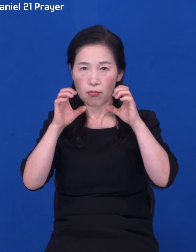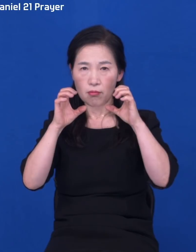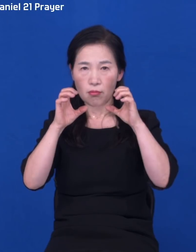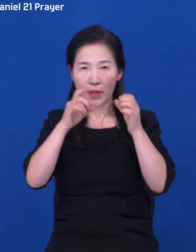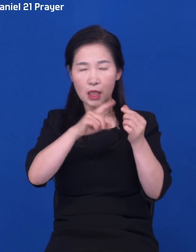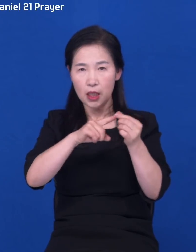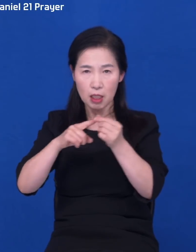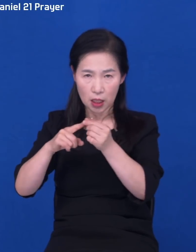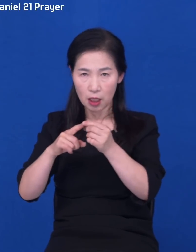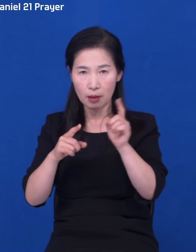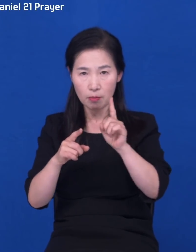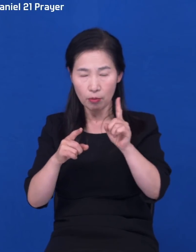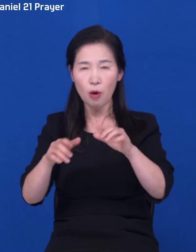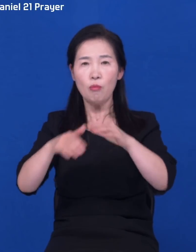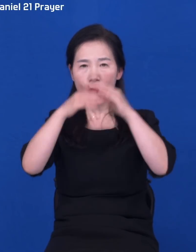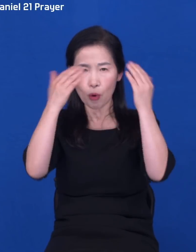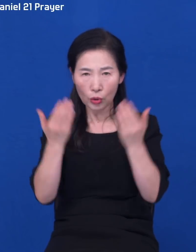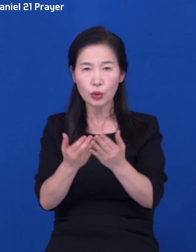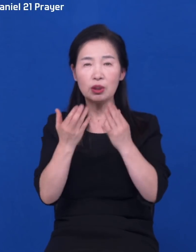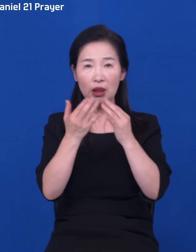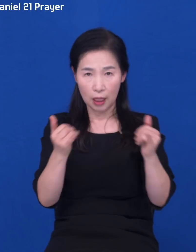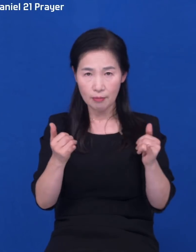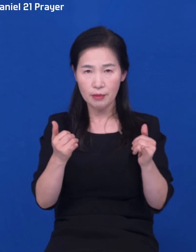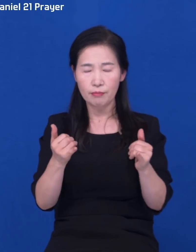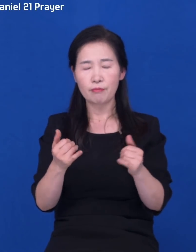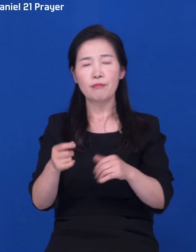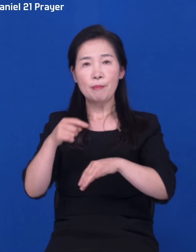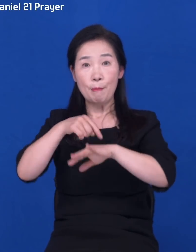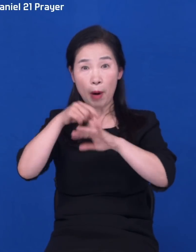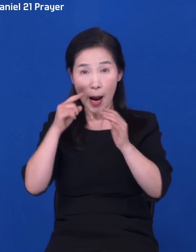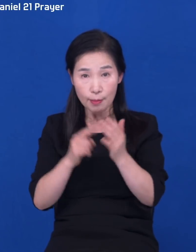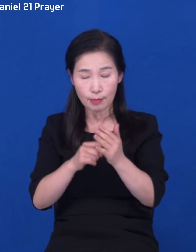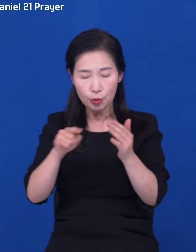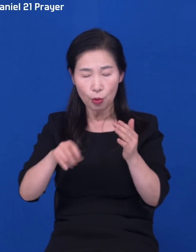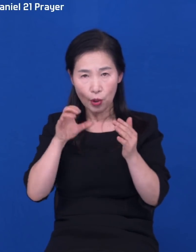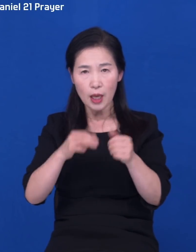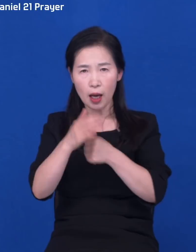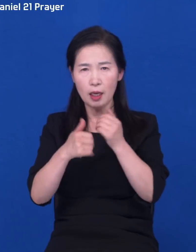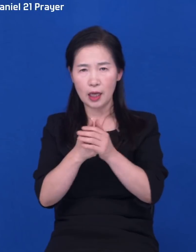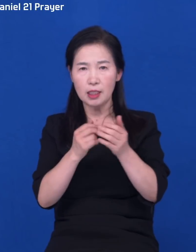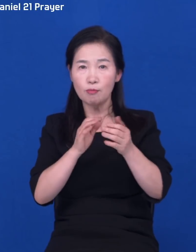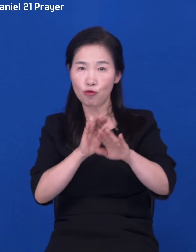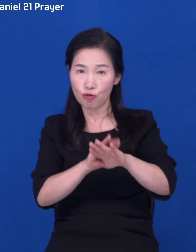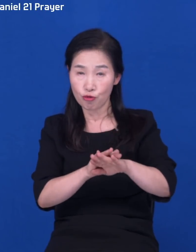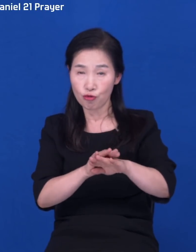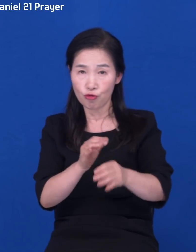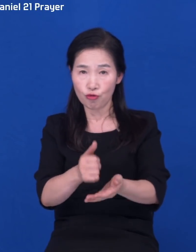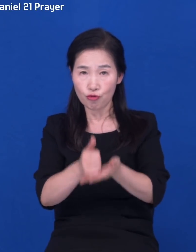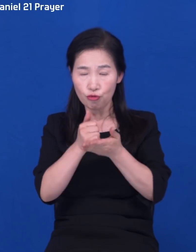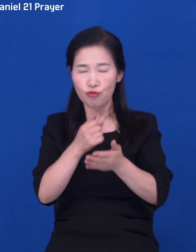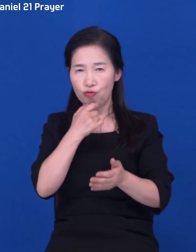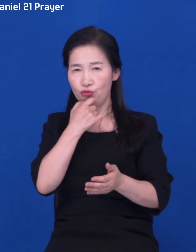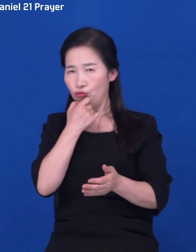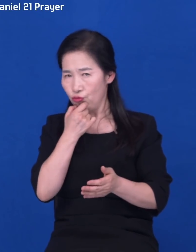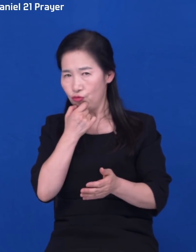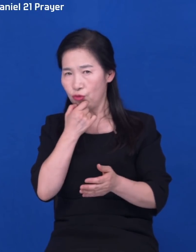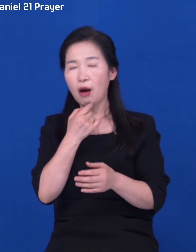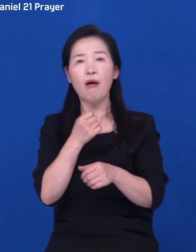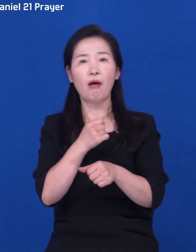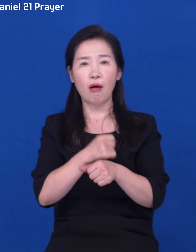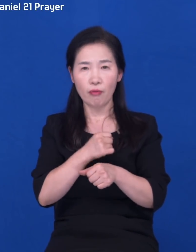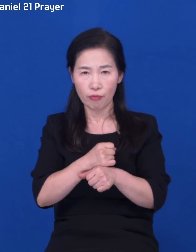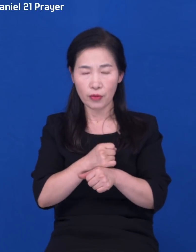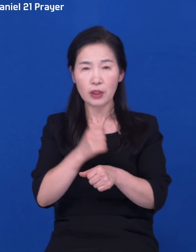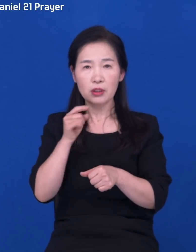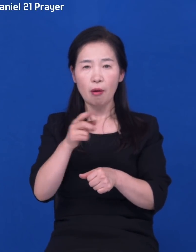말은 모든 사람이 마음에 하나님을 두기 싫어하며 하나님을 두기 싫어하는 것이 죄라는 게